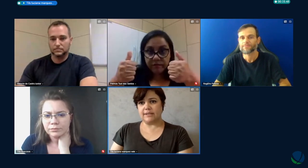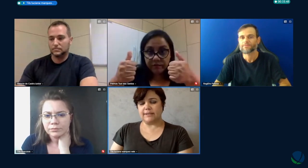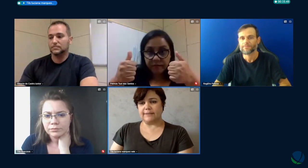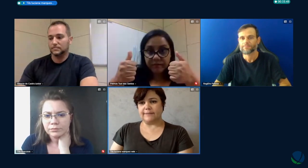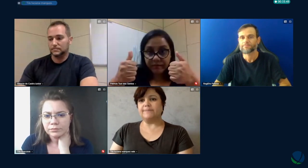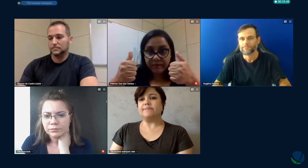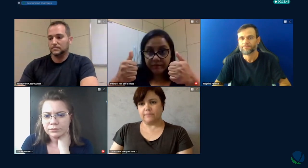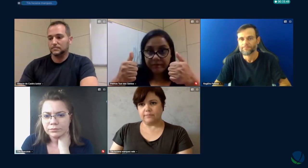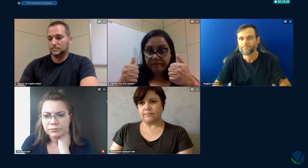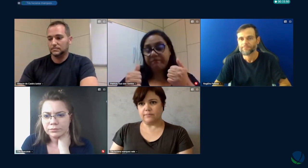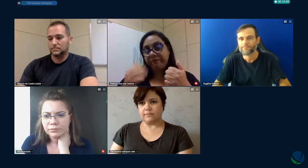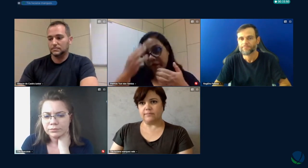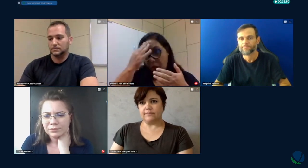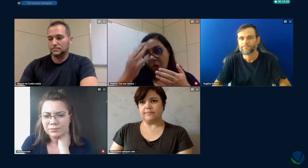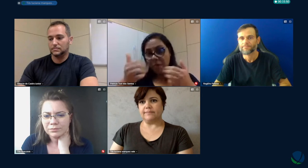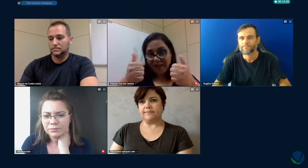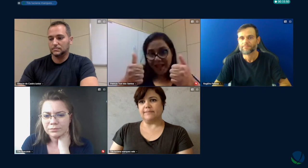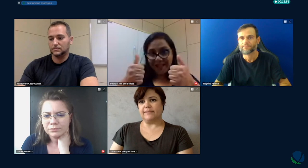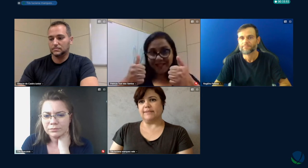depois,